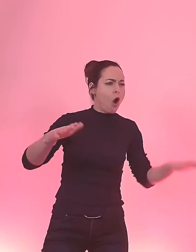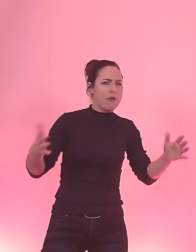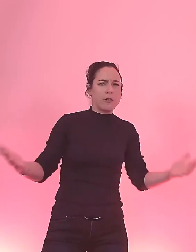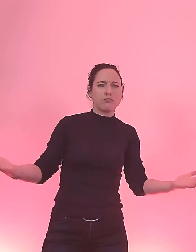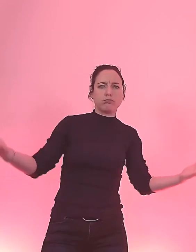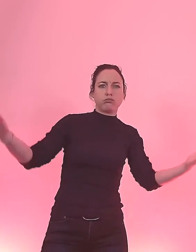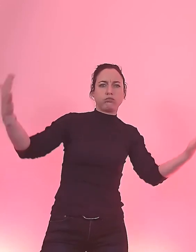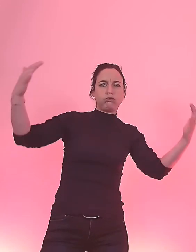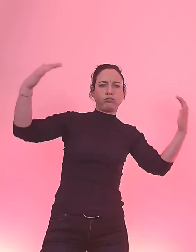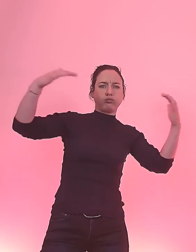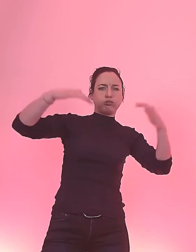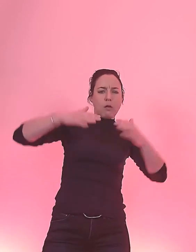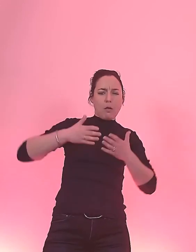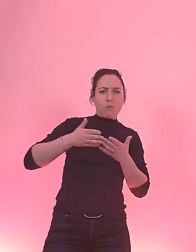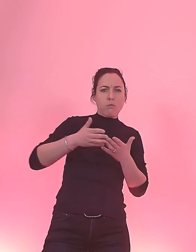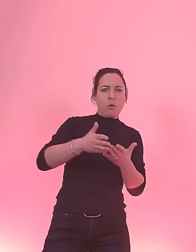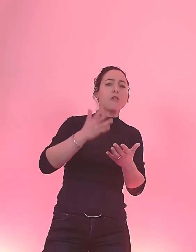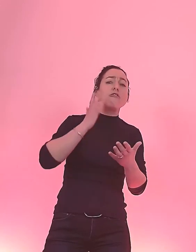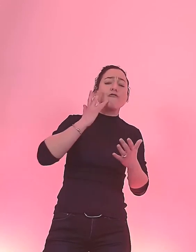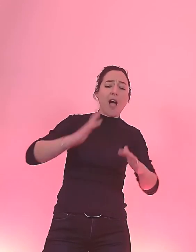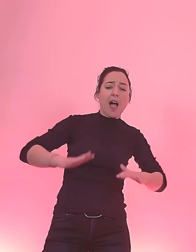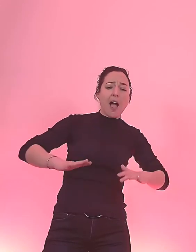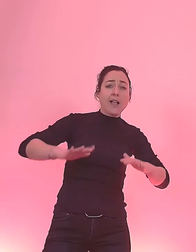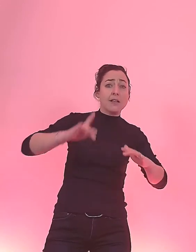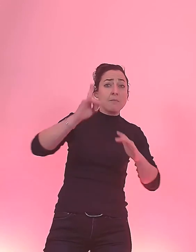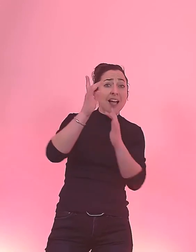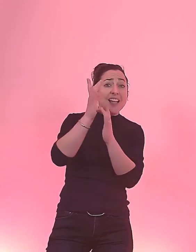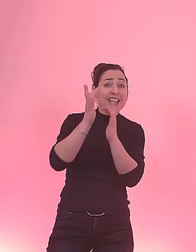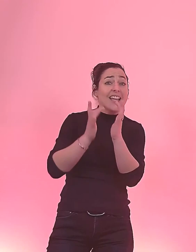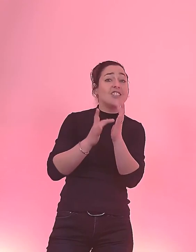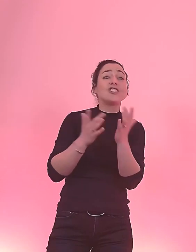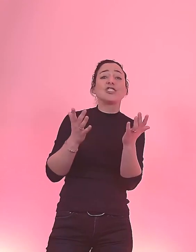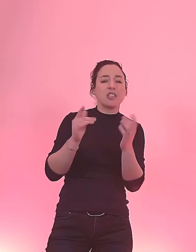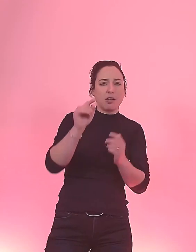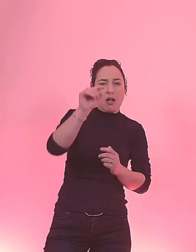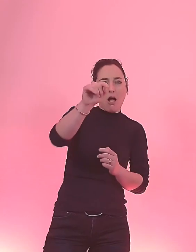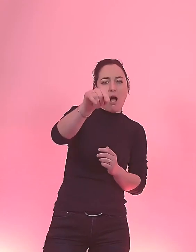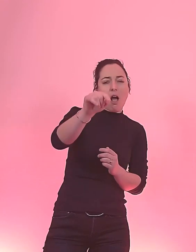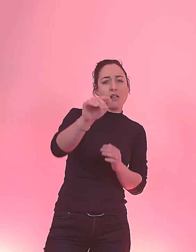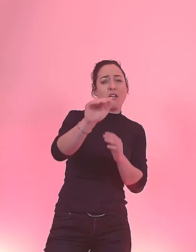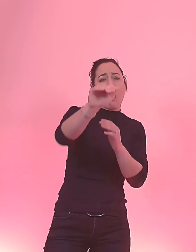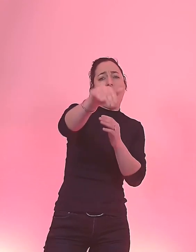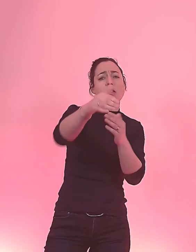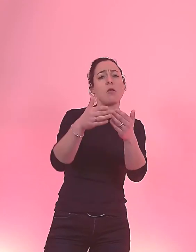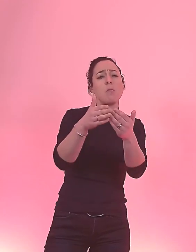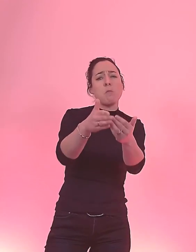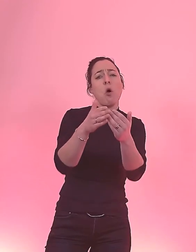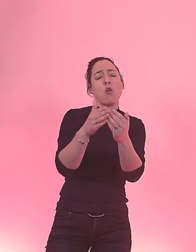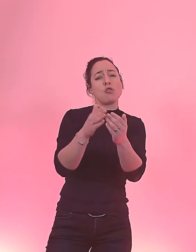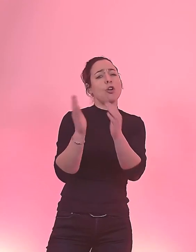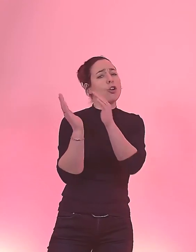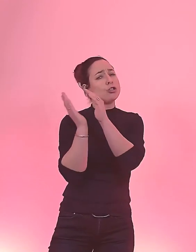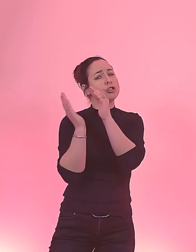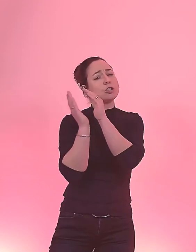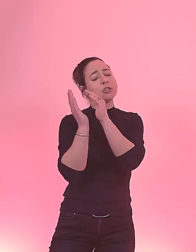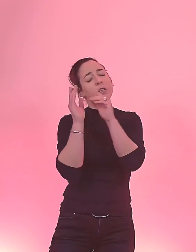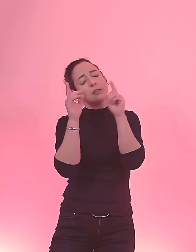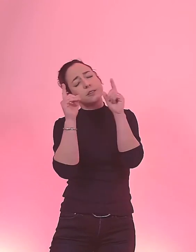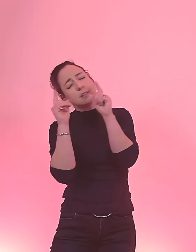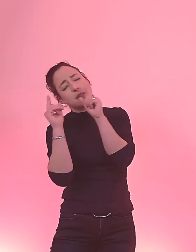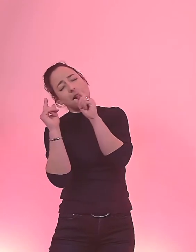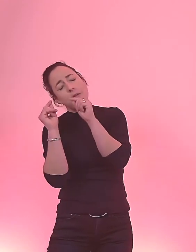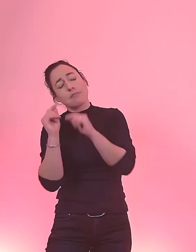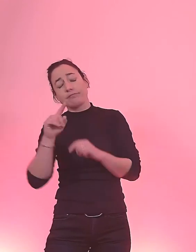water kwam te staan maar haar je jezus die dag achter in de boot op een kussen te slapen ze maakte hem wakker en ze zei de